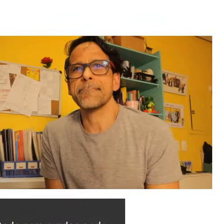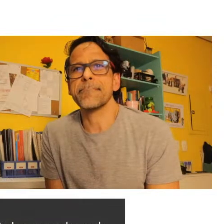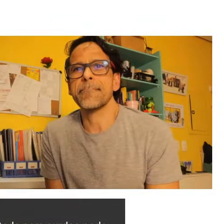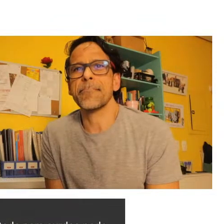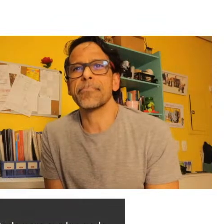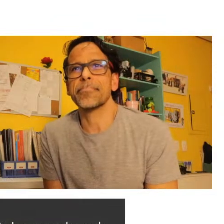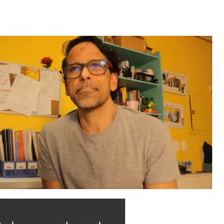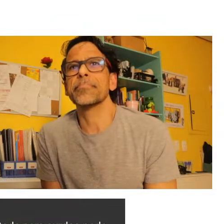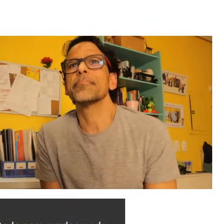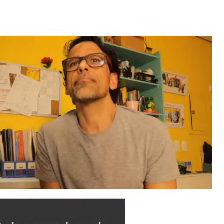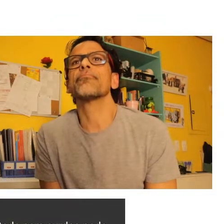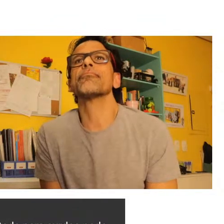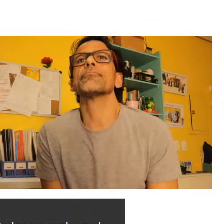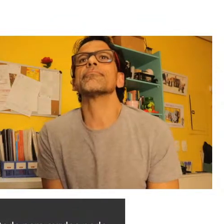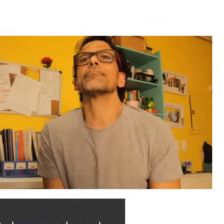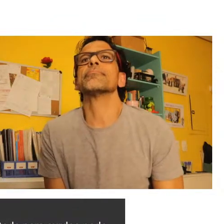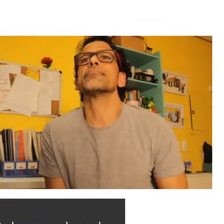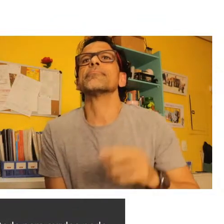E